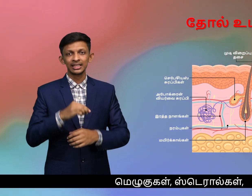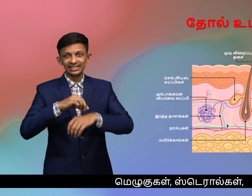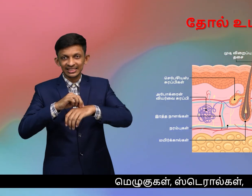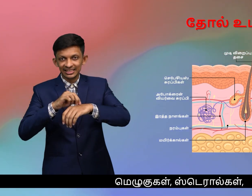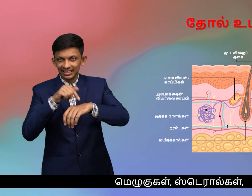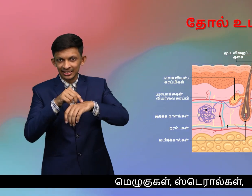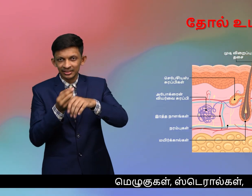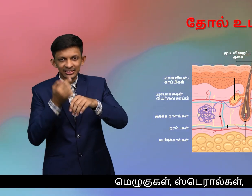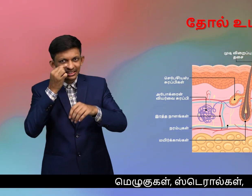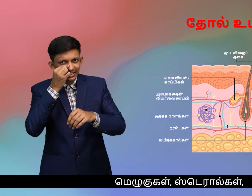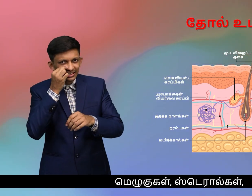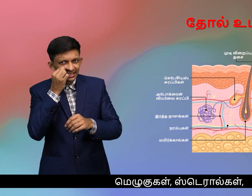மெழுகுகள், ஸ்டெரால்கள்,